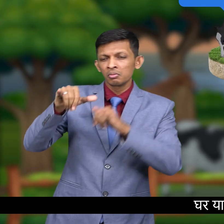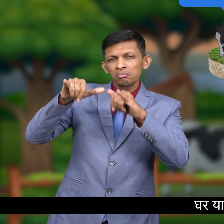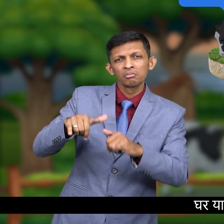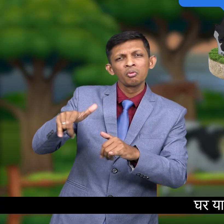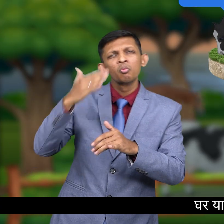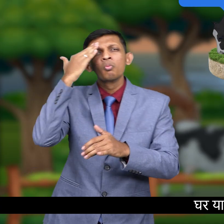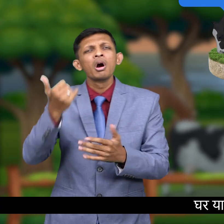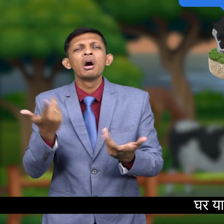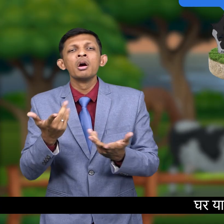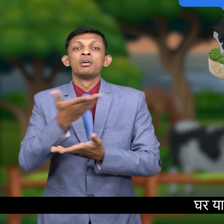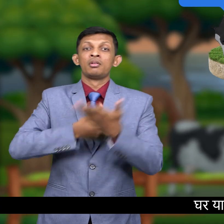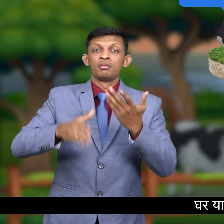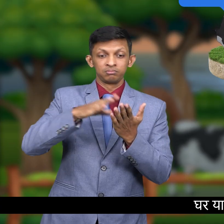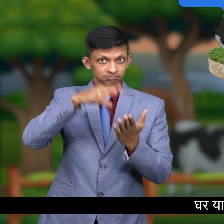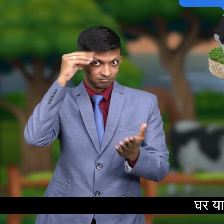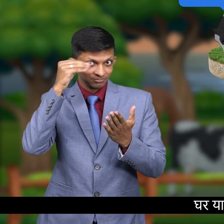हैं।